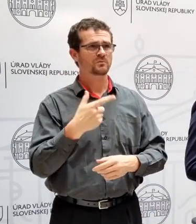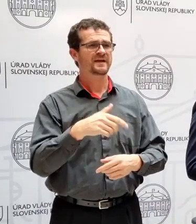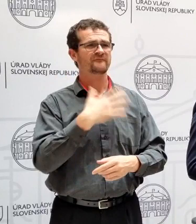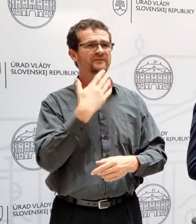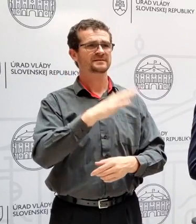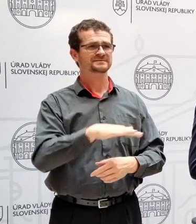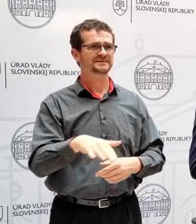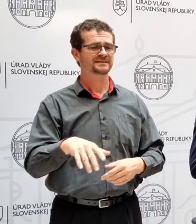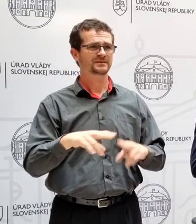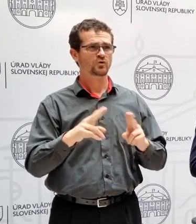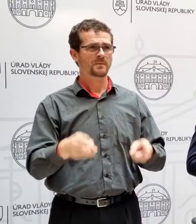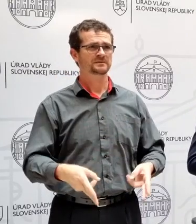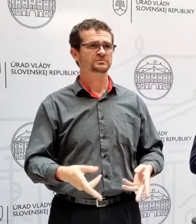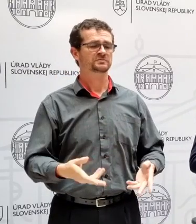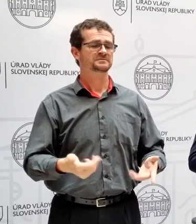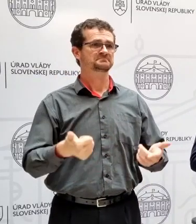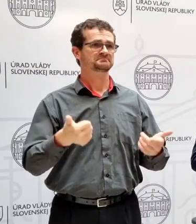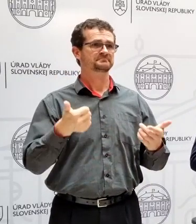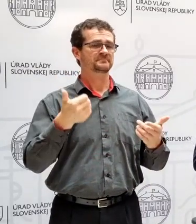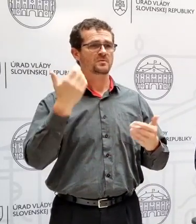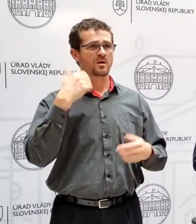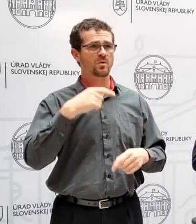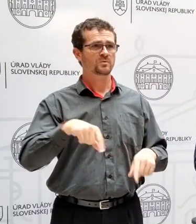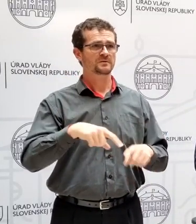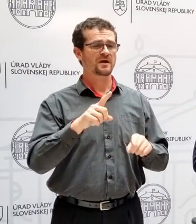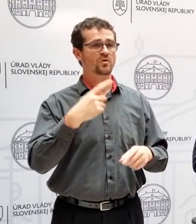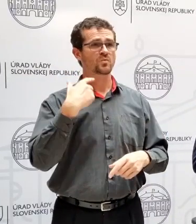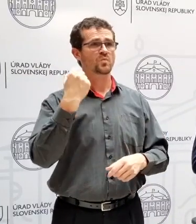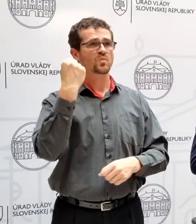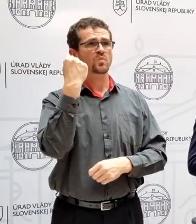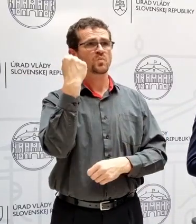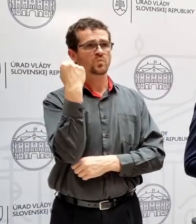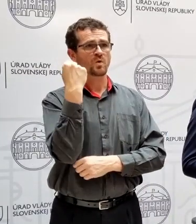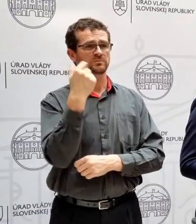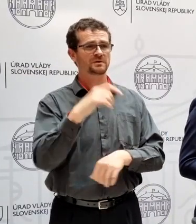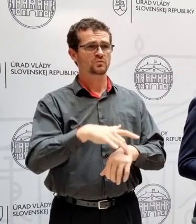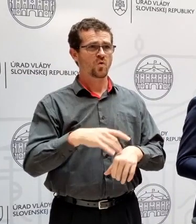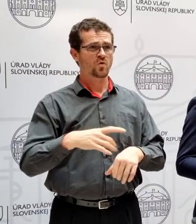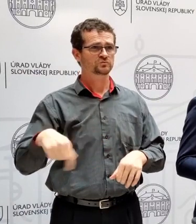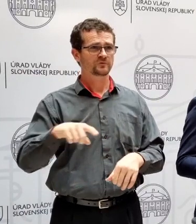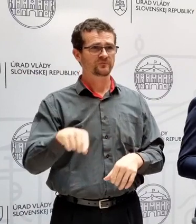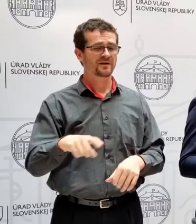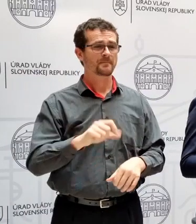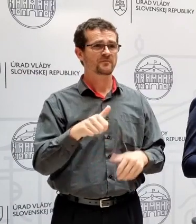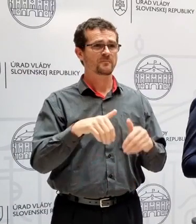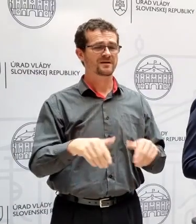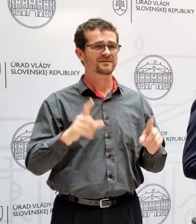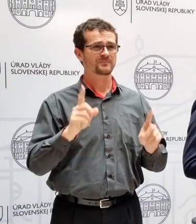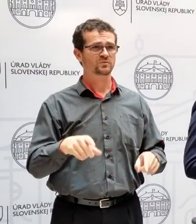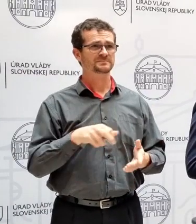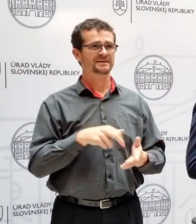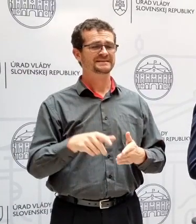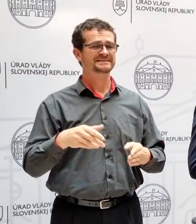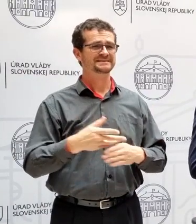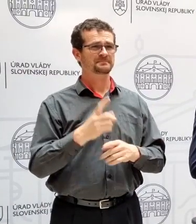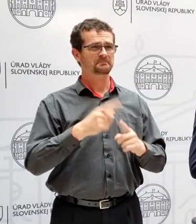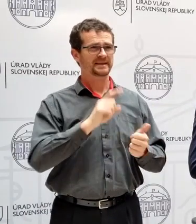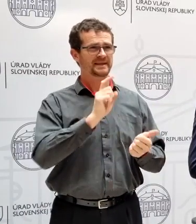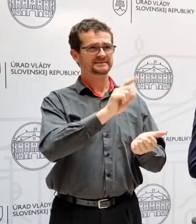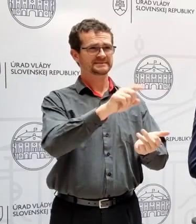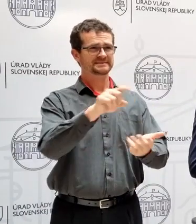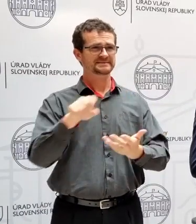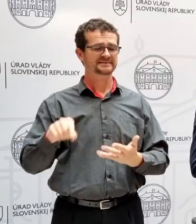viacetné domácnosti, jednoducho ľudia, ktorí chudobní dôchodcovia. Čiže v prvom rade budeme musieť ísť adresne od tých